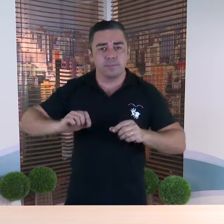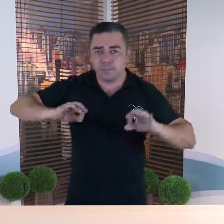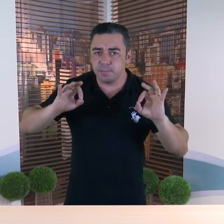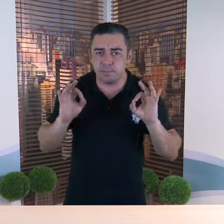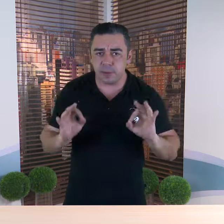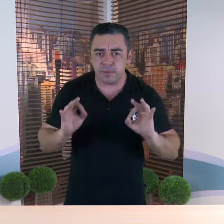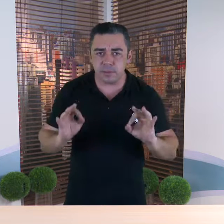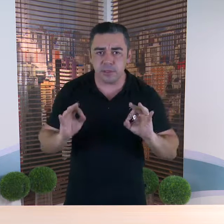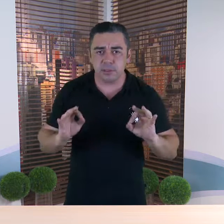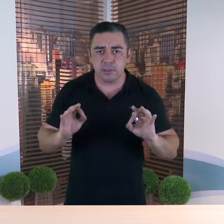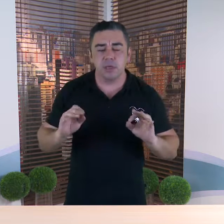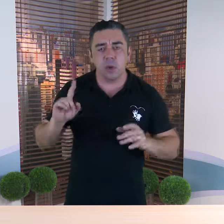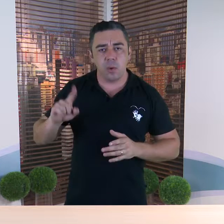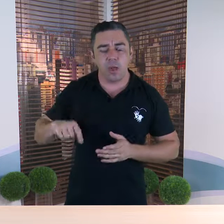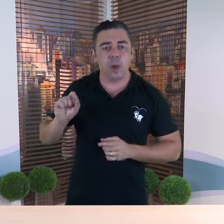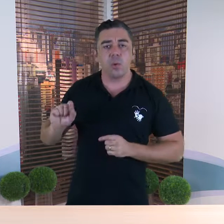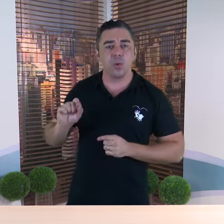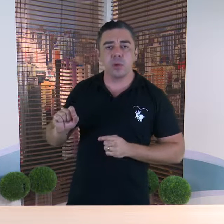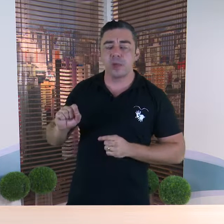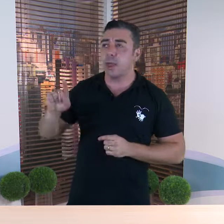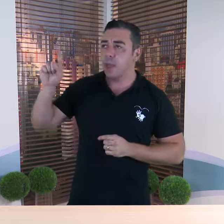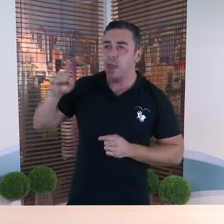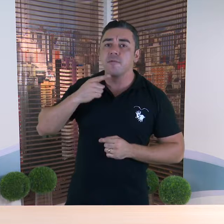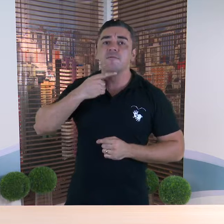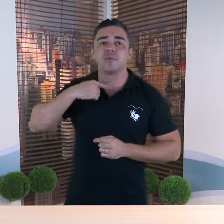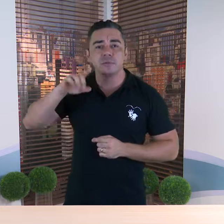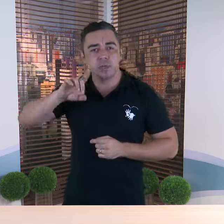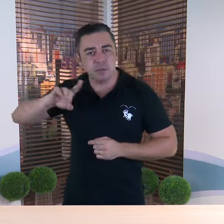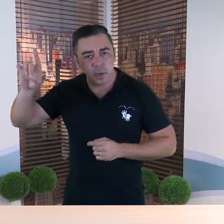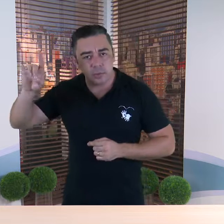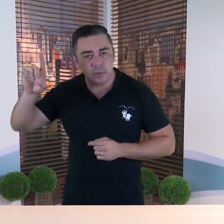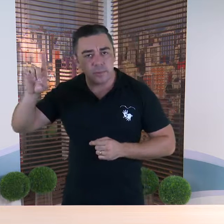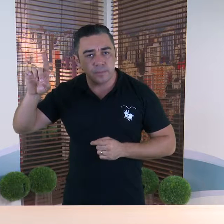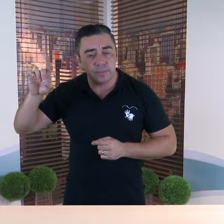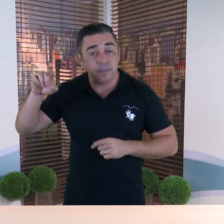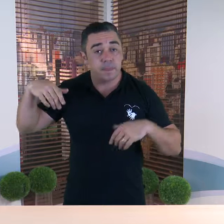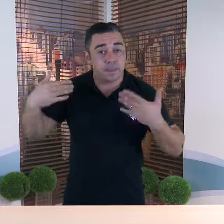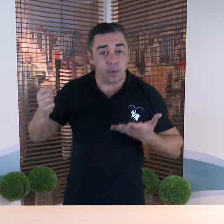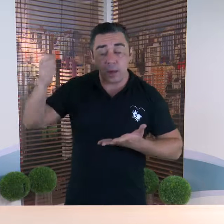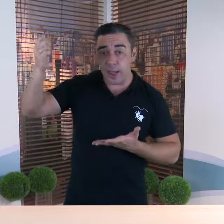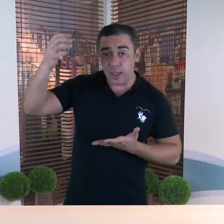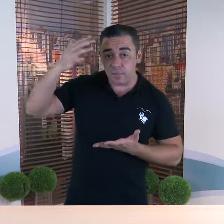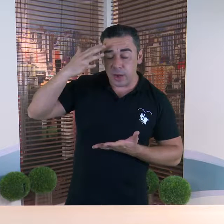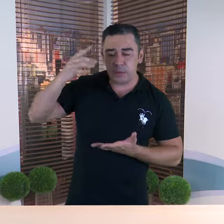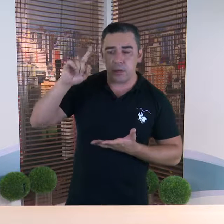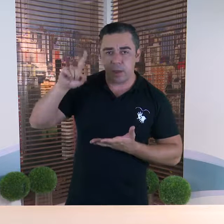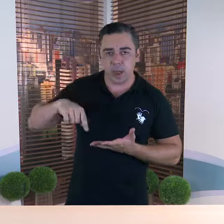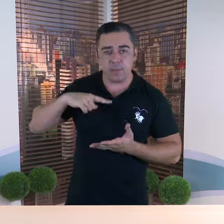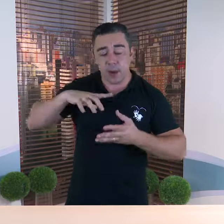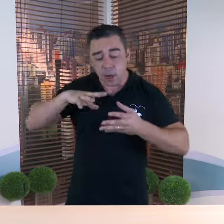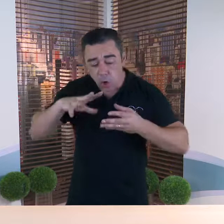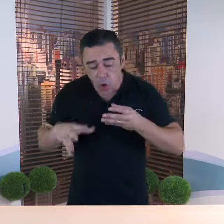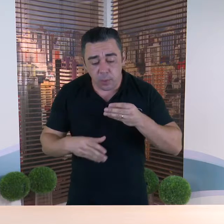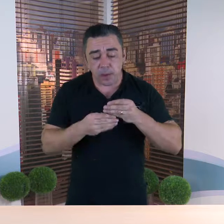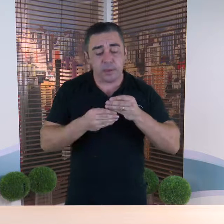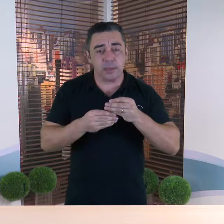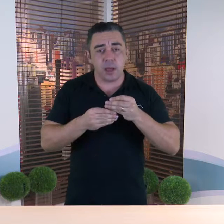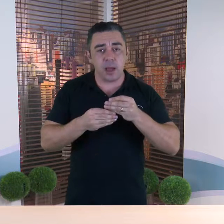apresentava com exatidão a mensagem divina. A revelação servia para completar ou